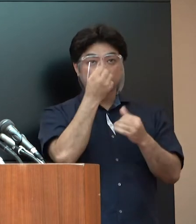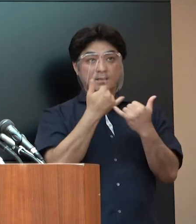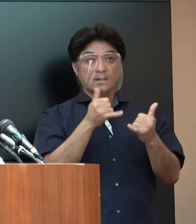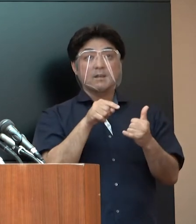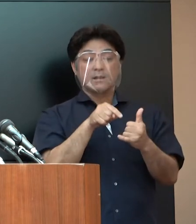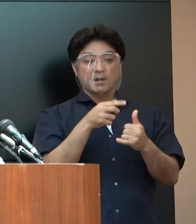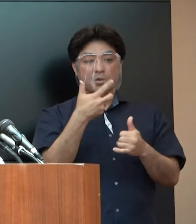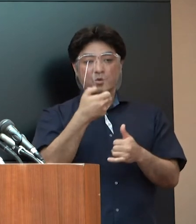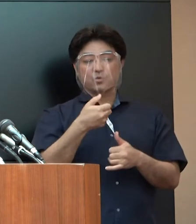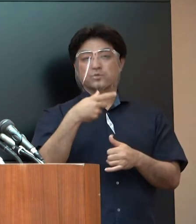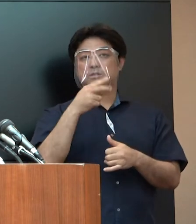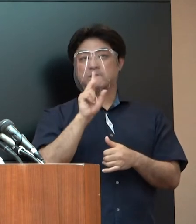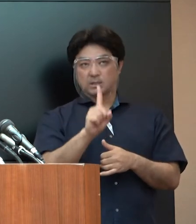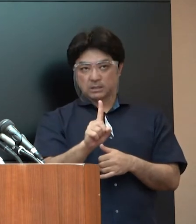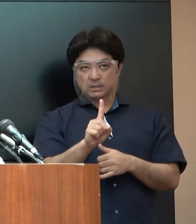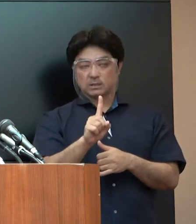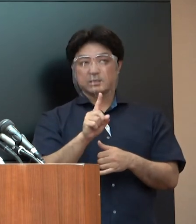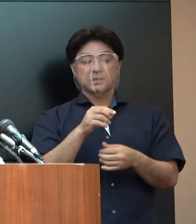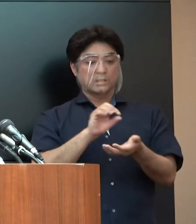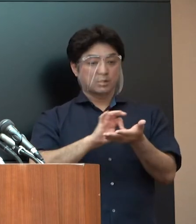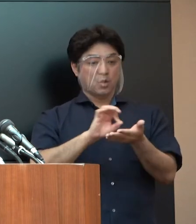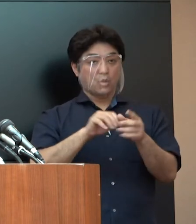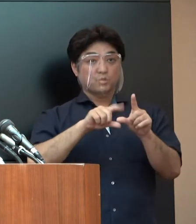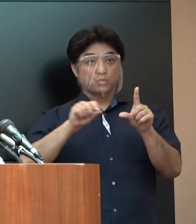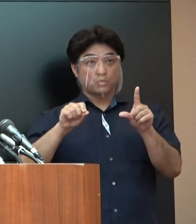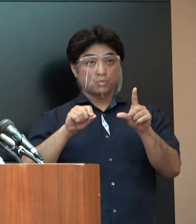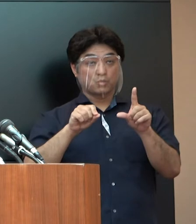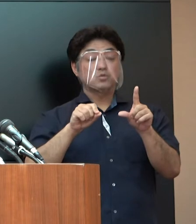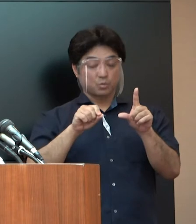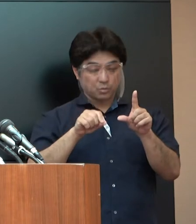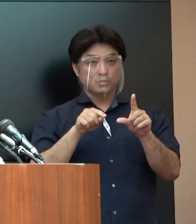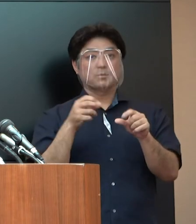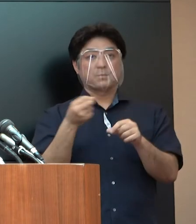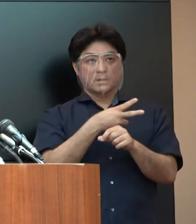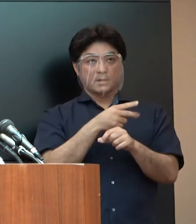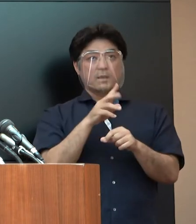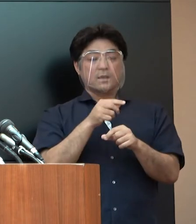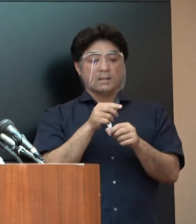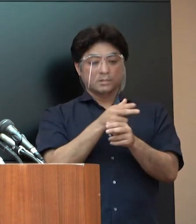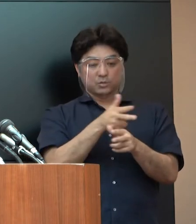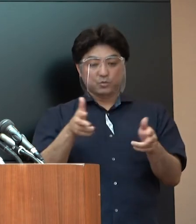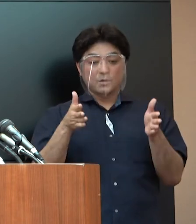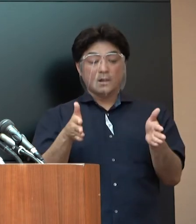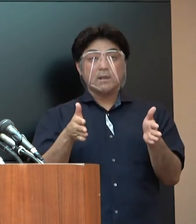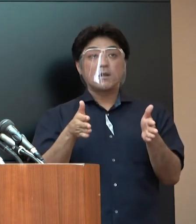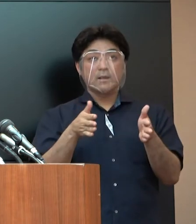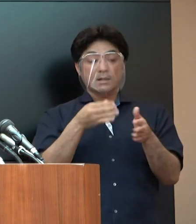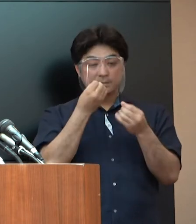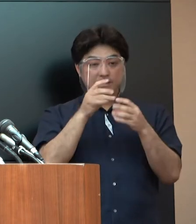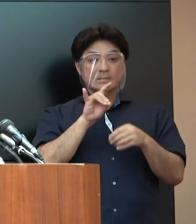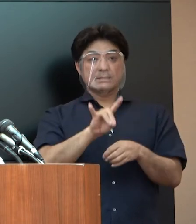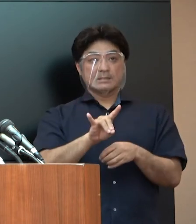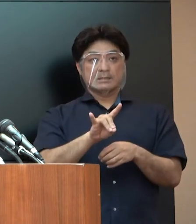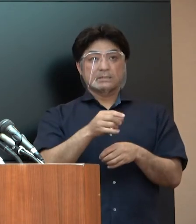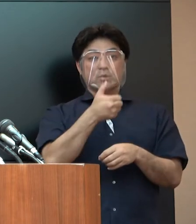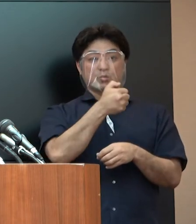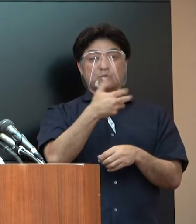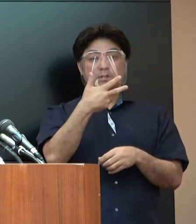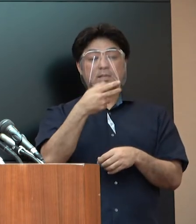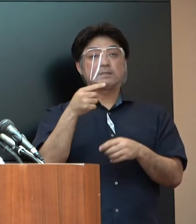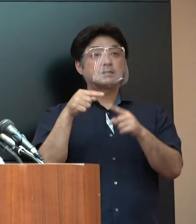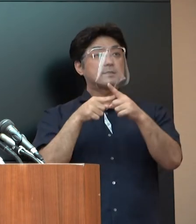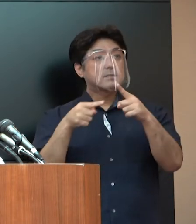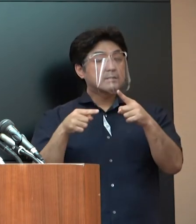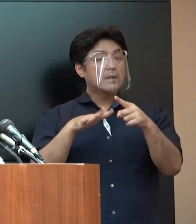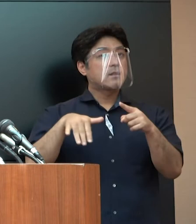62人、病床利用率 53.4%、 直近1週間の新規感染者数57人